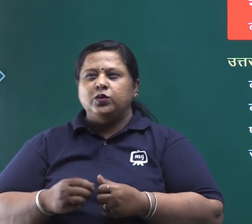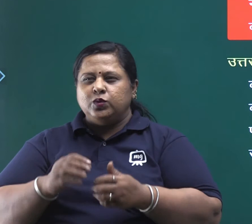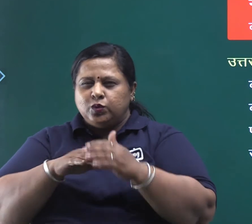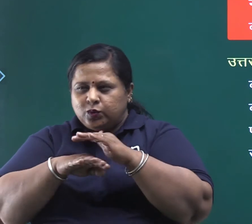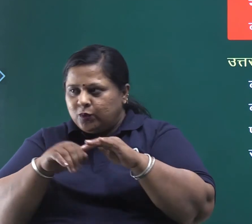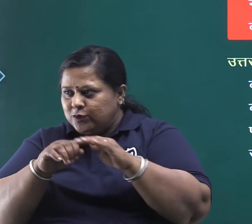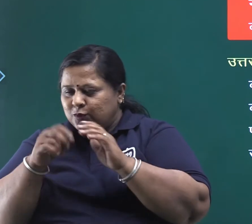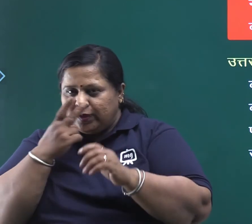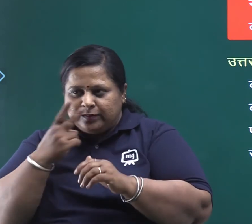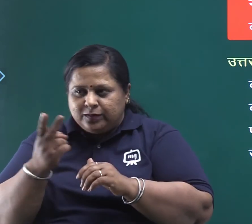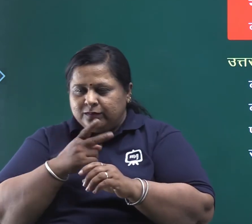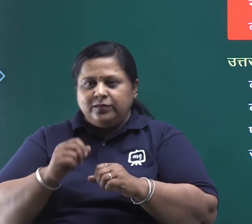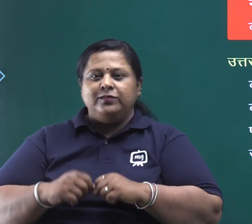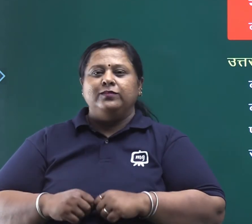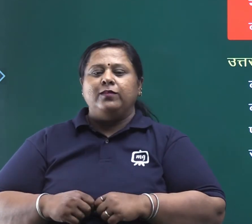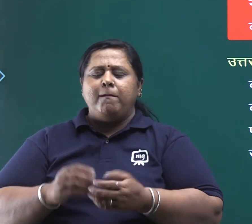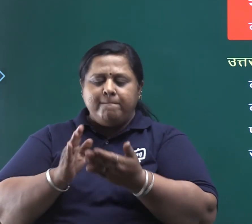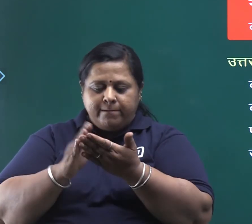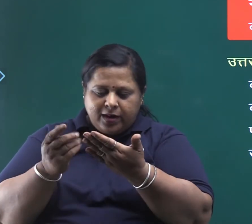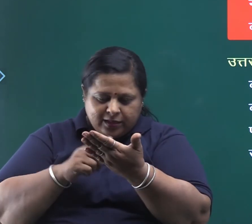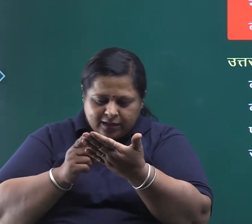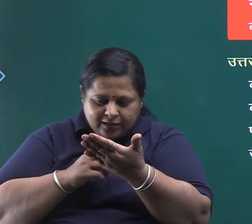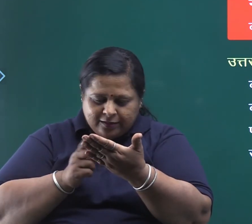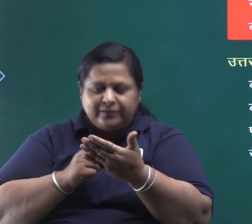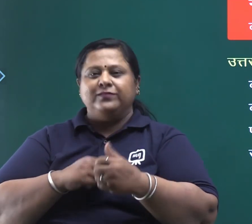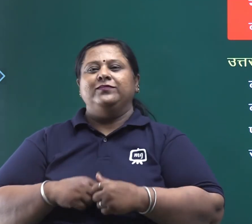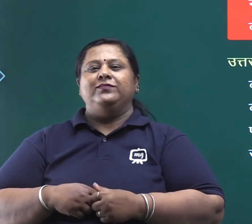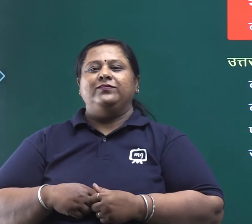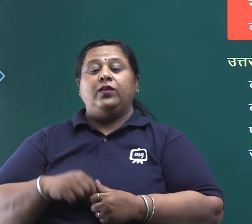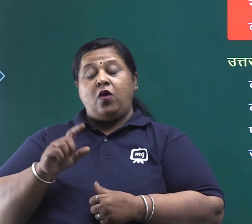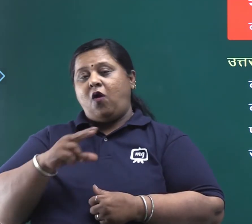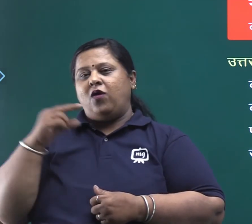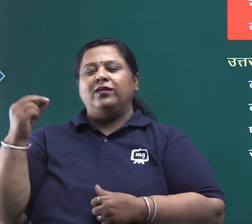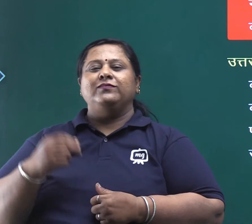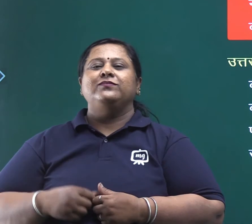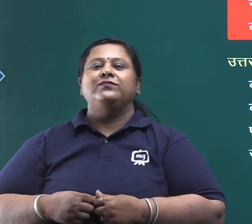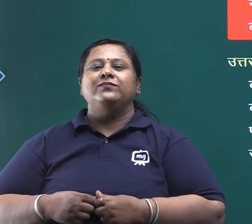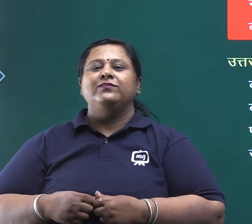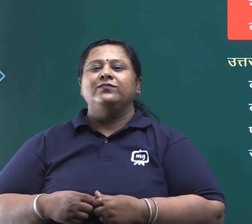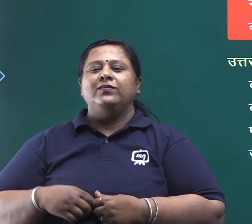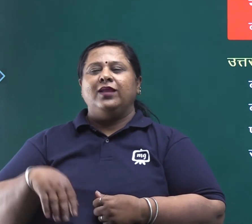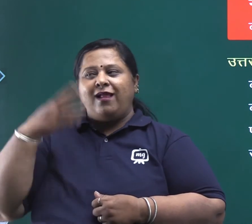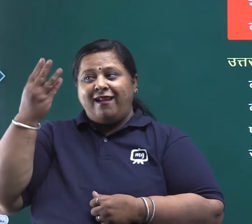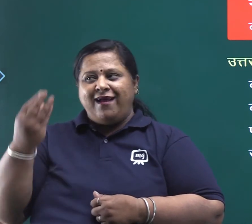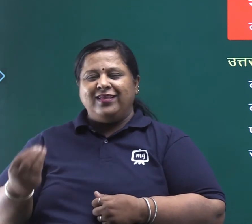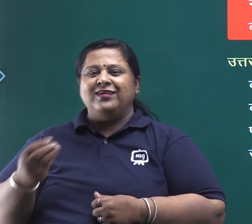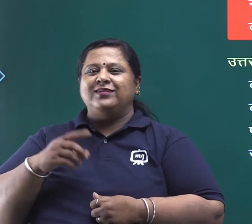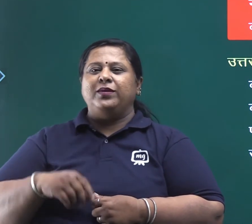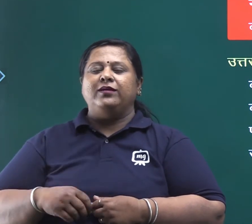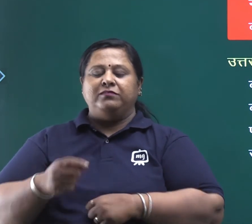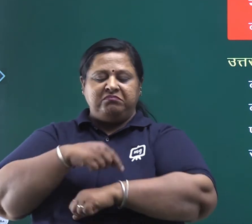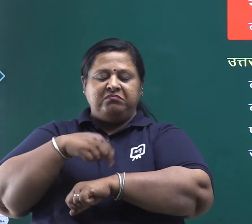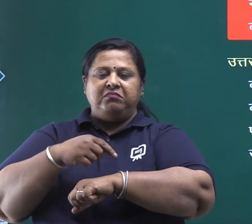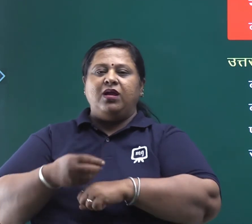चोरी चोरी पढ़ता था और रात के समय